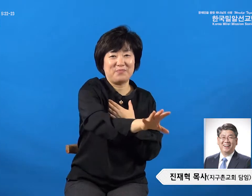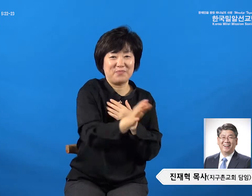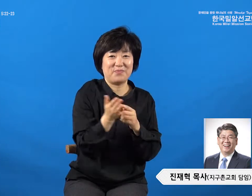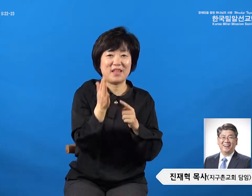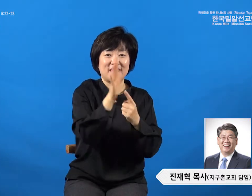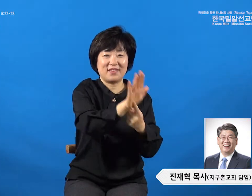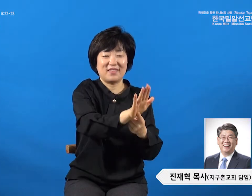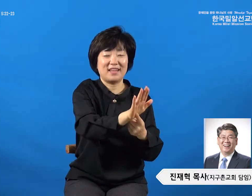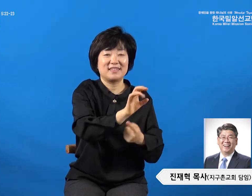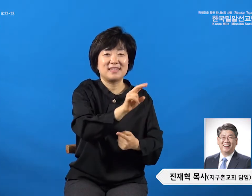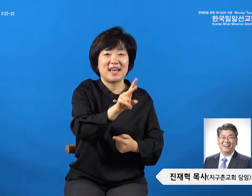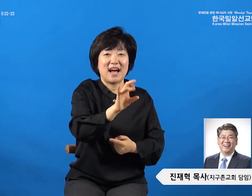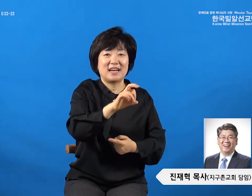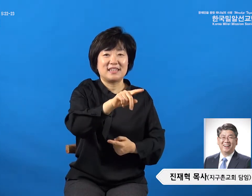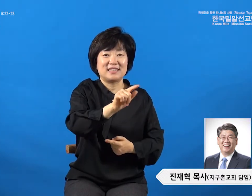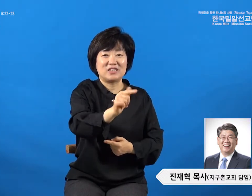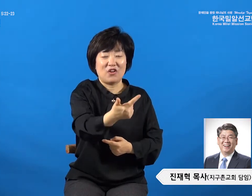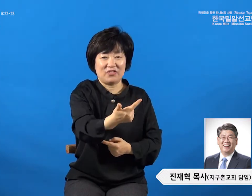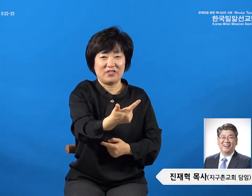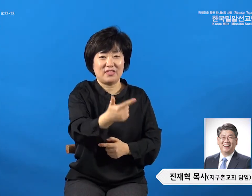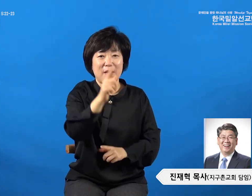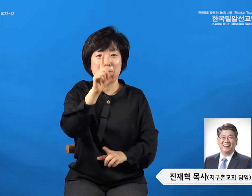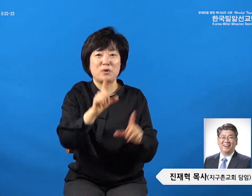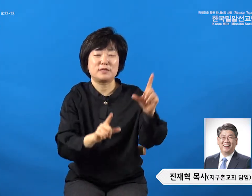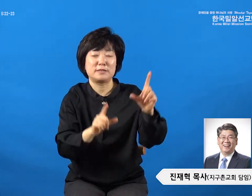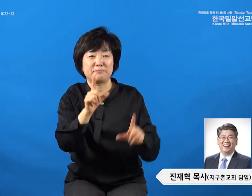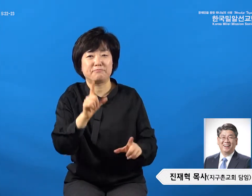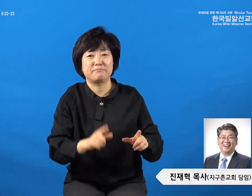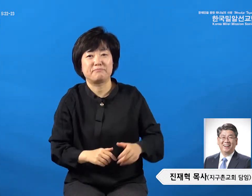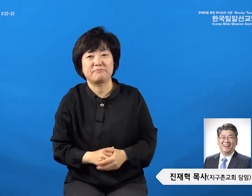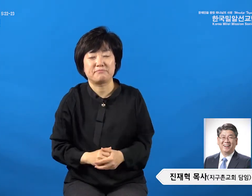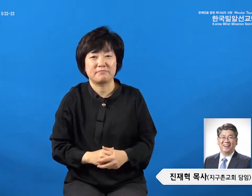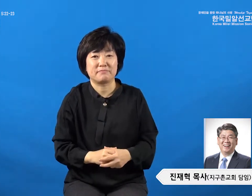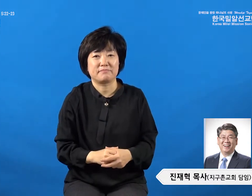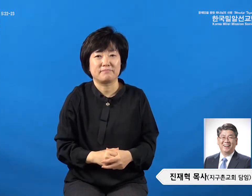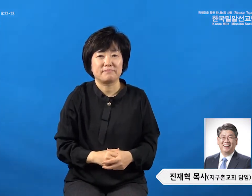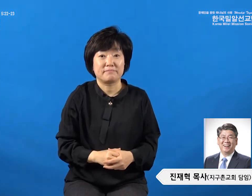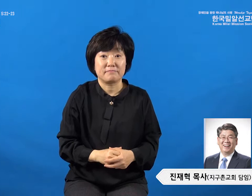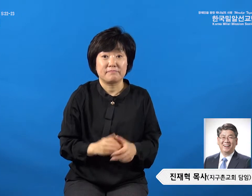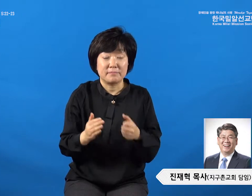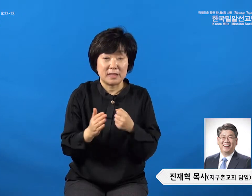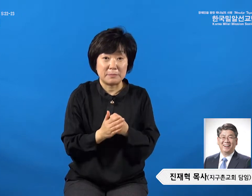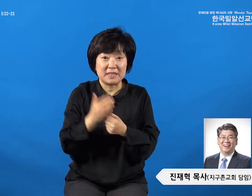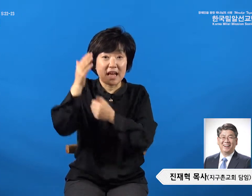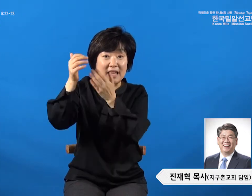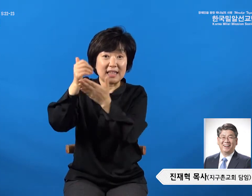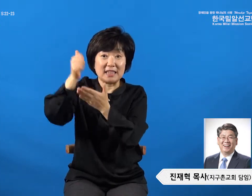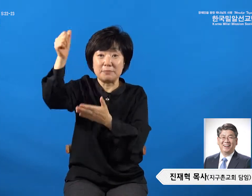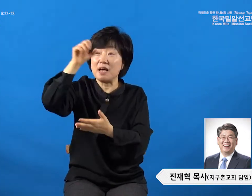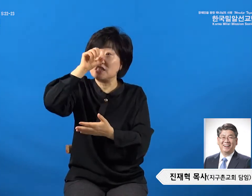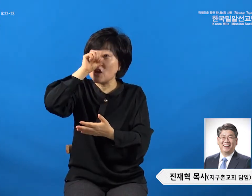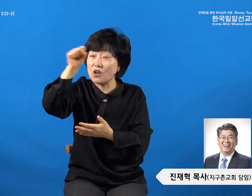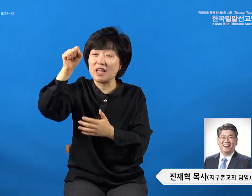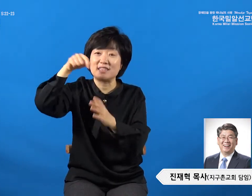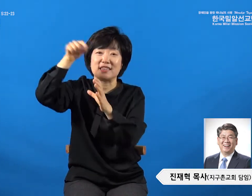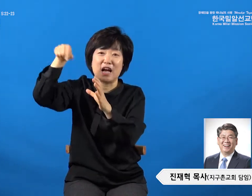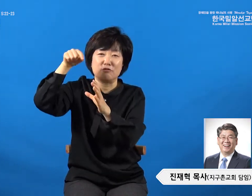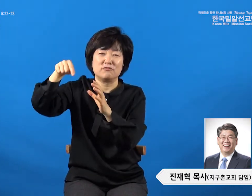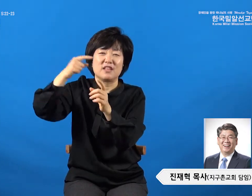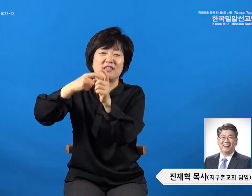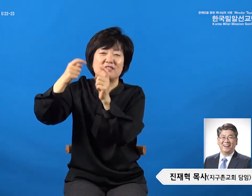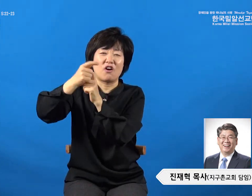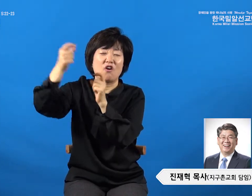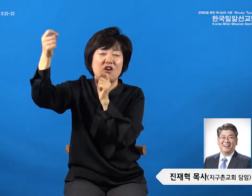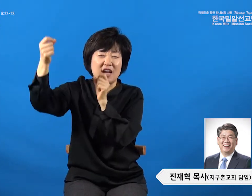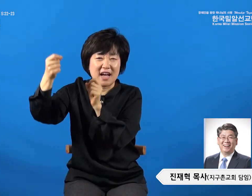것, 바로 그 양선의 모습을 말하고 있습니다. 그러므로 하나님의 선하심 가운데